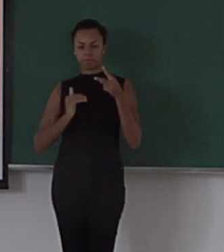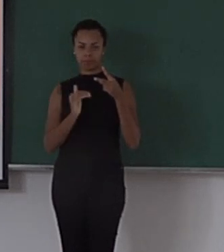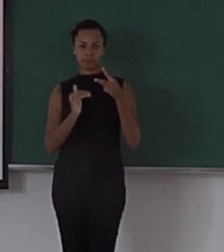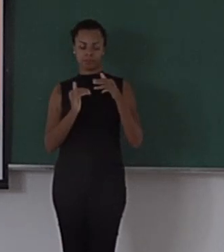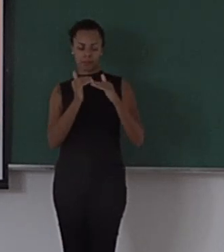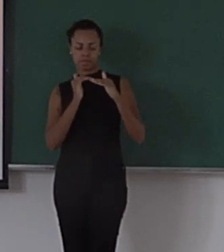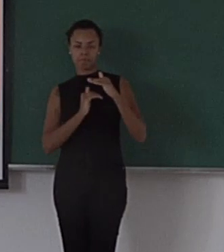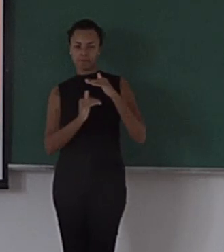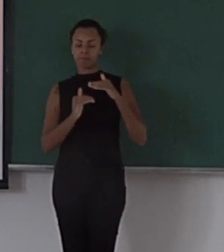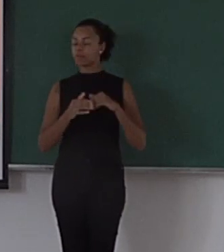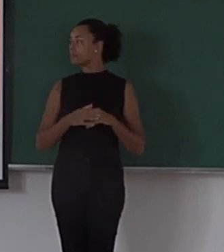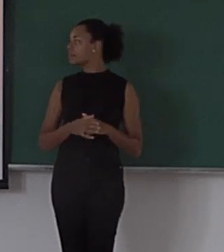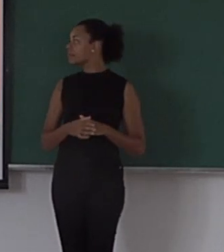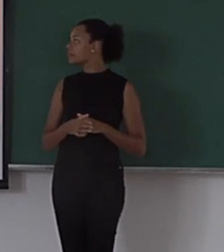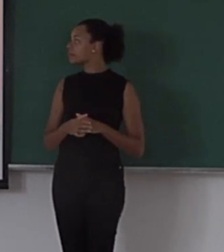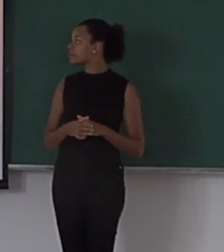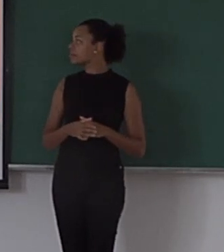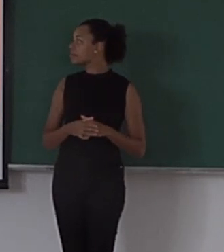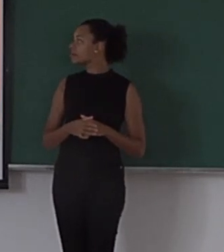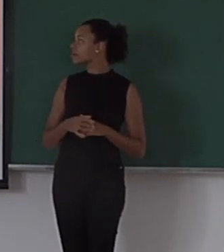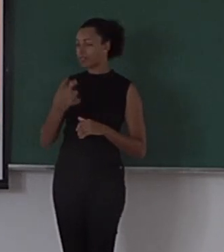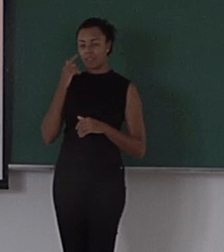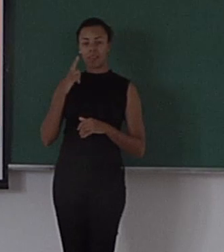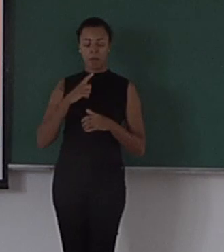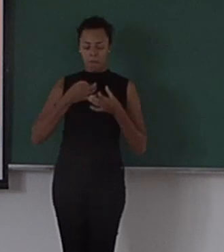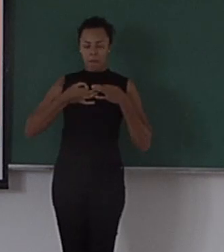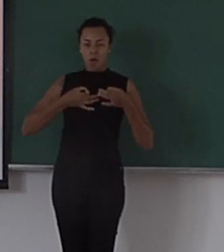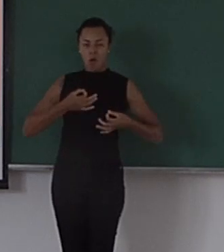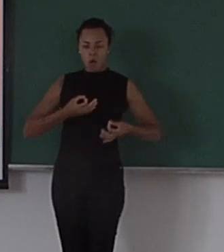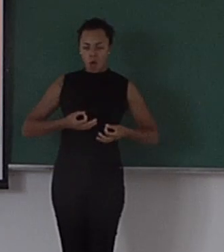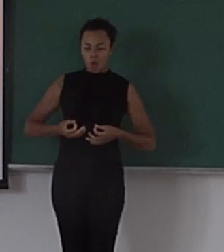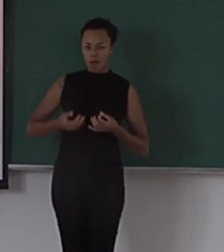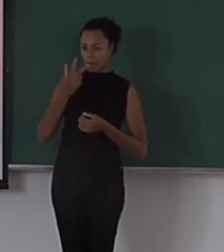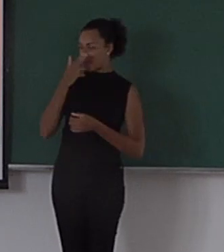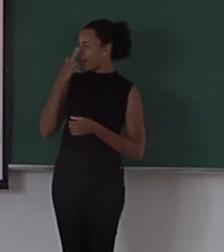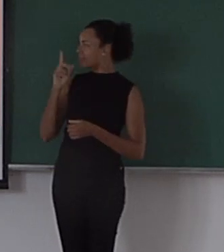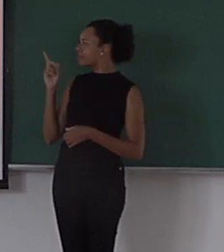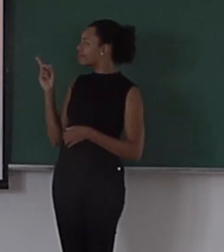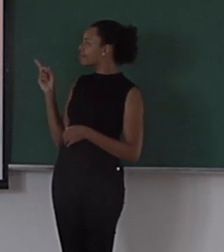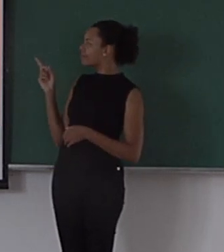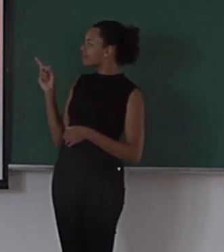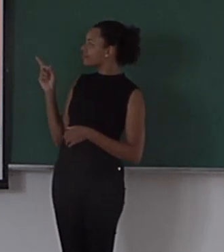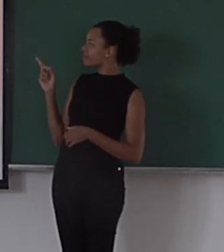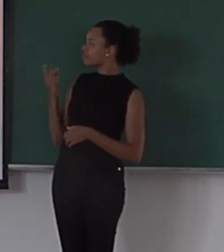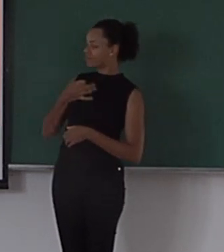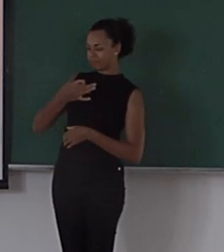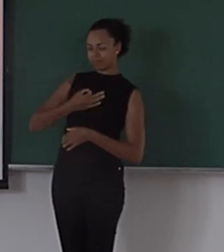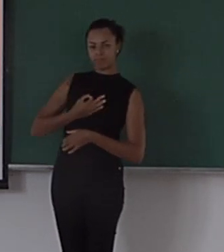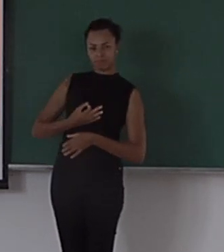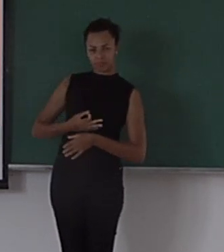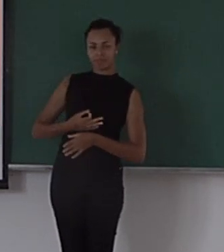dela, tá? E ela apresenta essas bolhas e flictenas, ó, semelhante a essa que eu mostrei aqui para vocês, ó. Isso daqui, essas bolhas